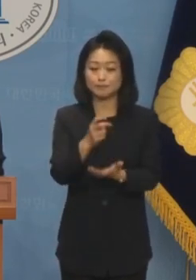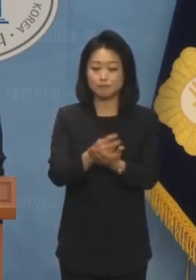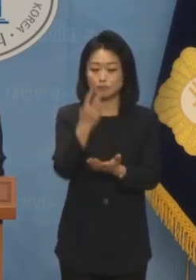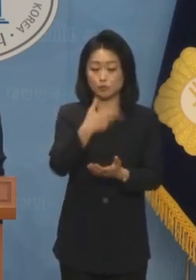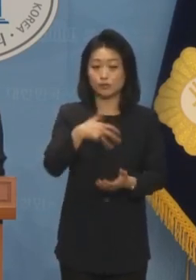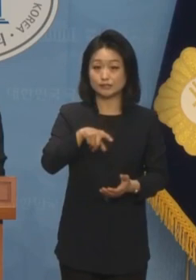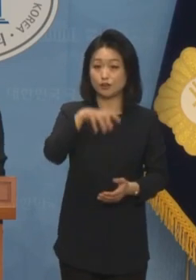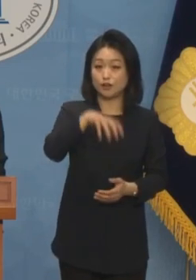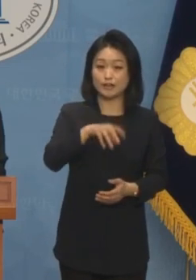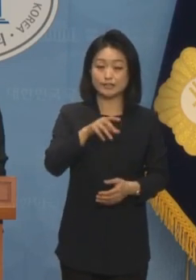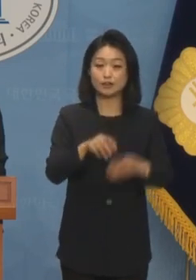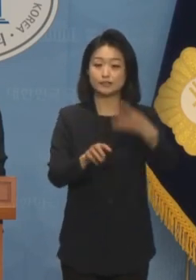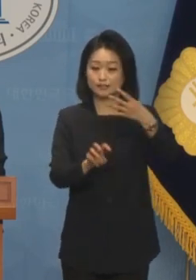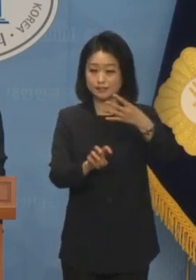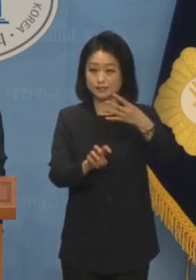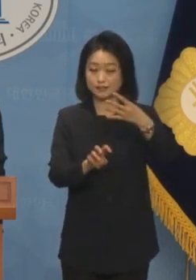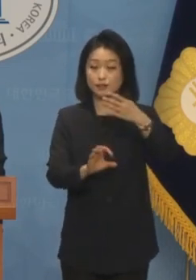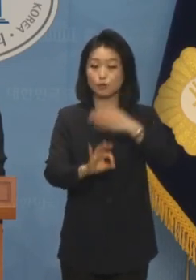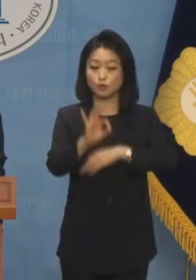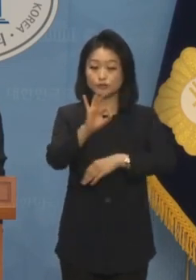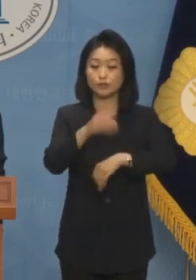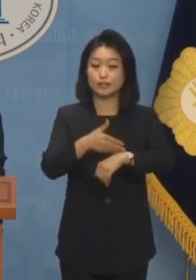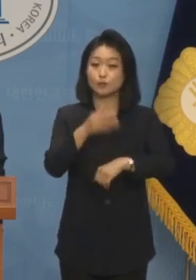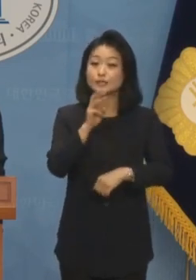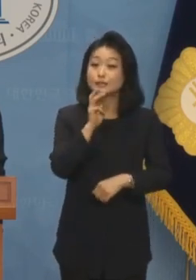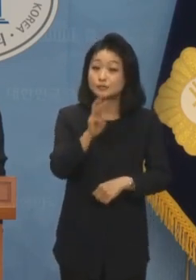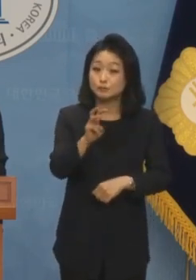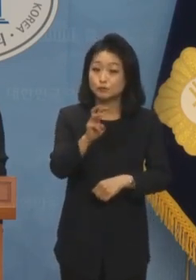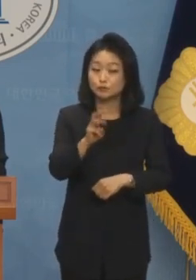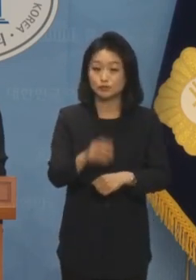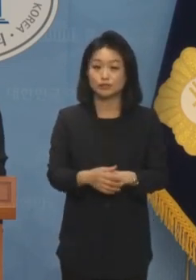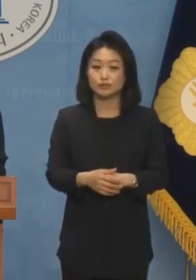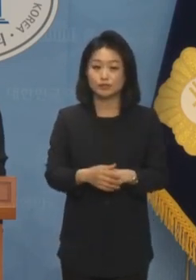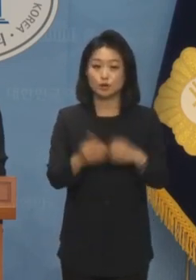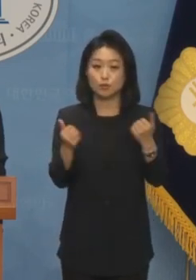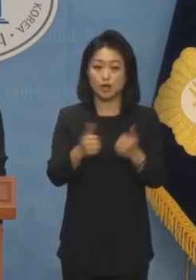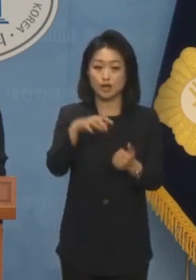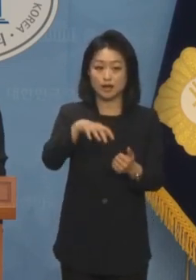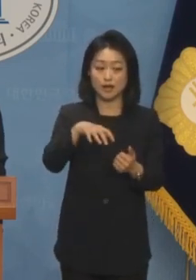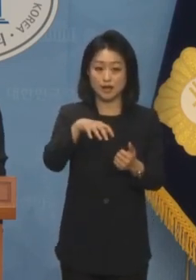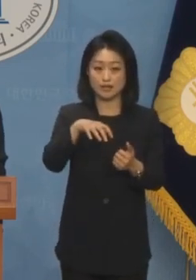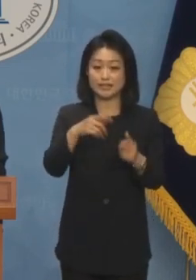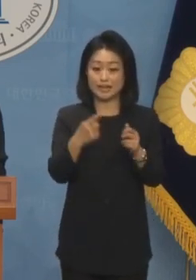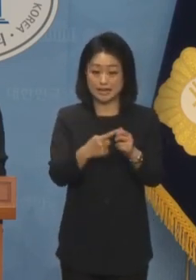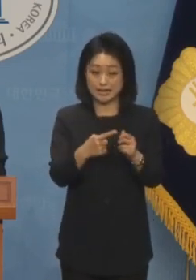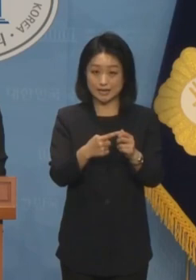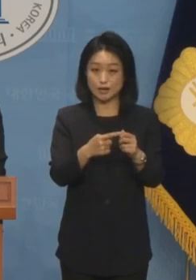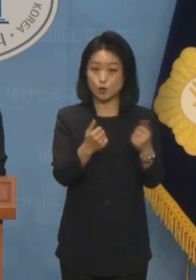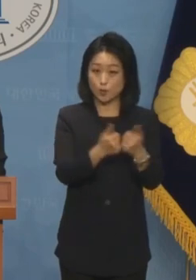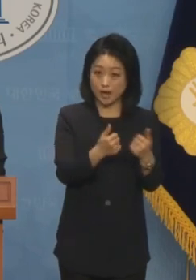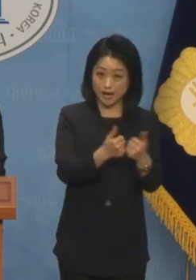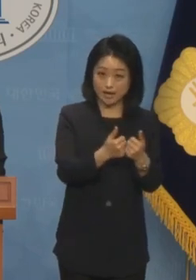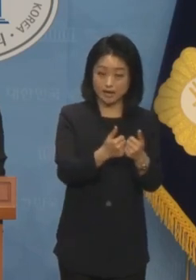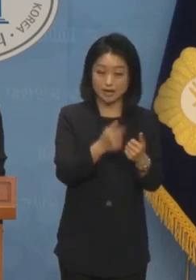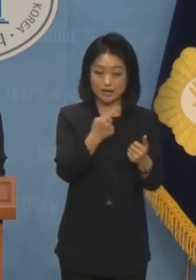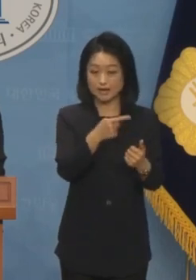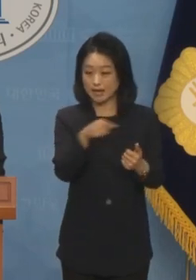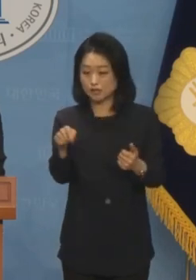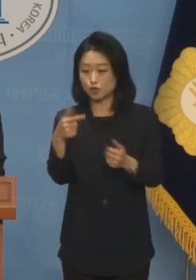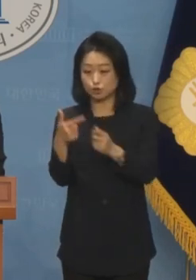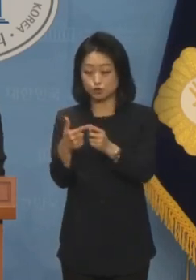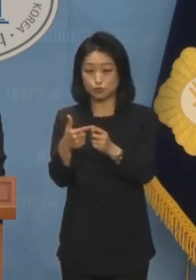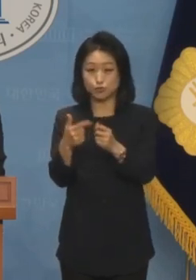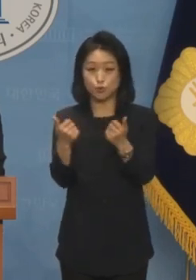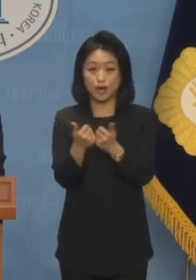입법조사처는 내일 4월 30일 오전 9시 30분 의원회관 제1소회실 및 제1부터 6